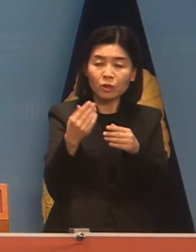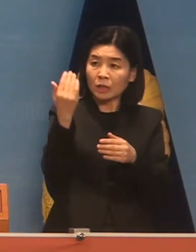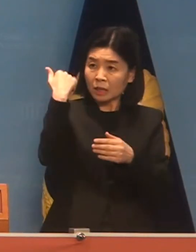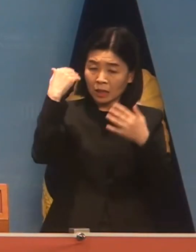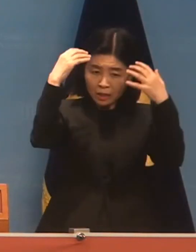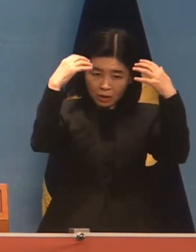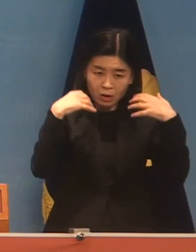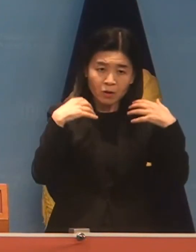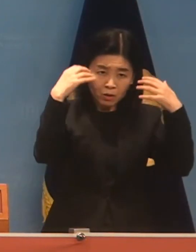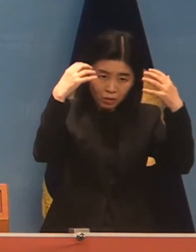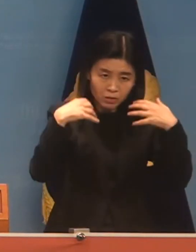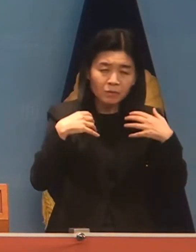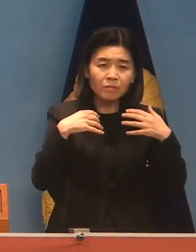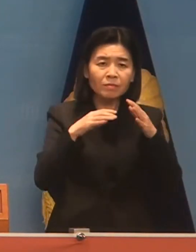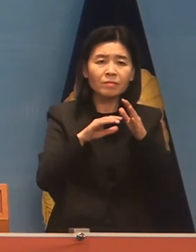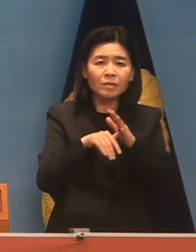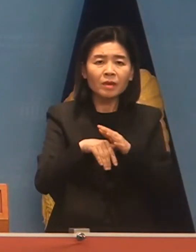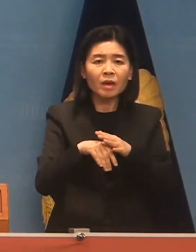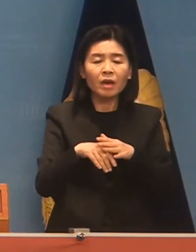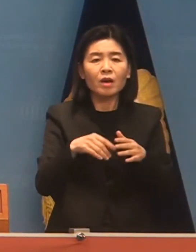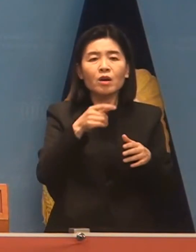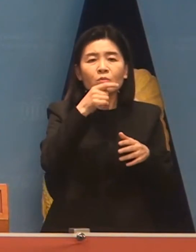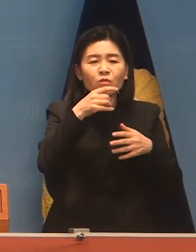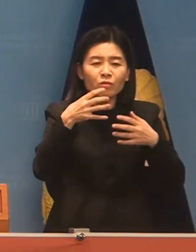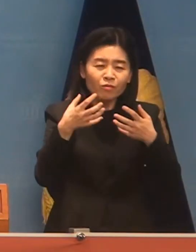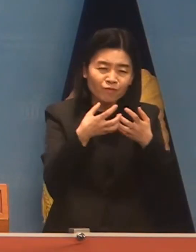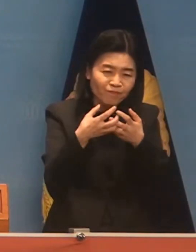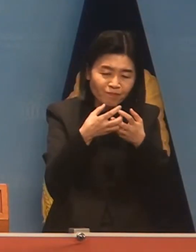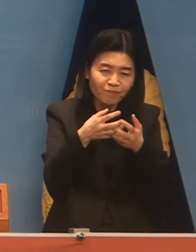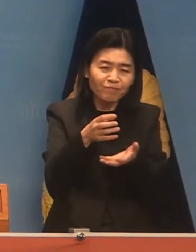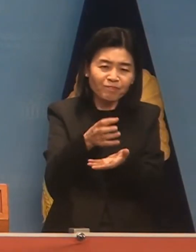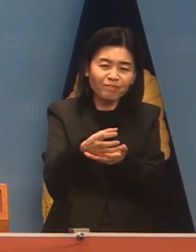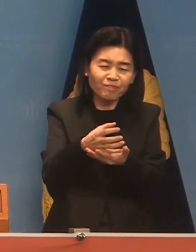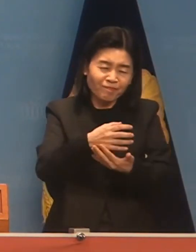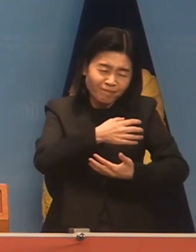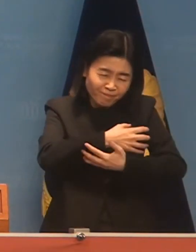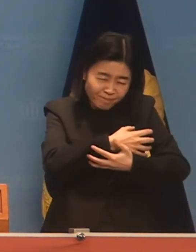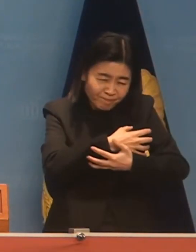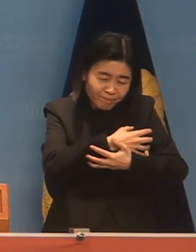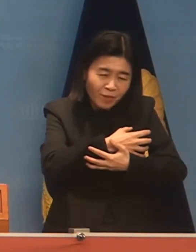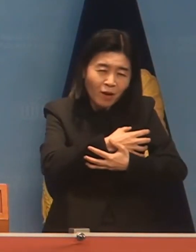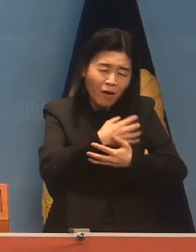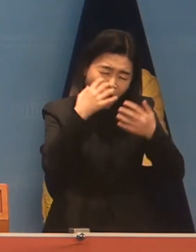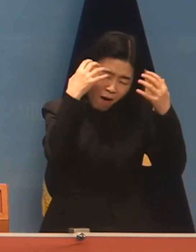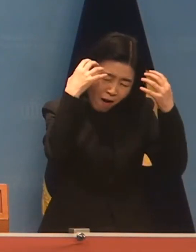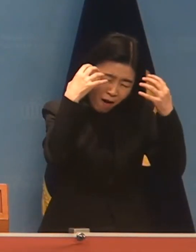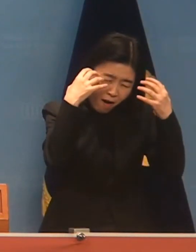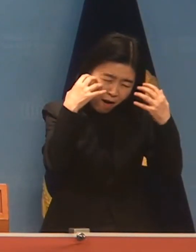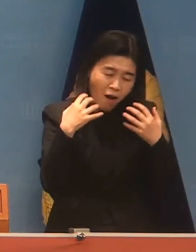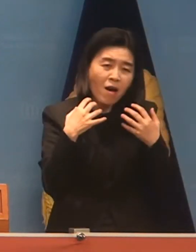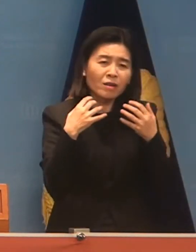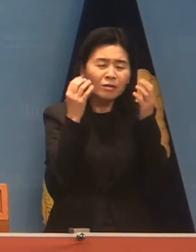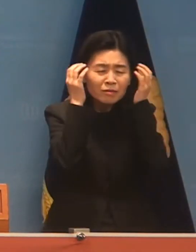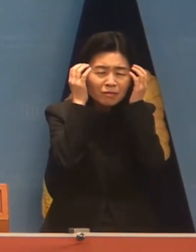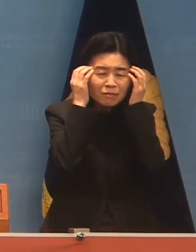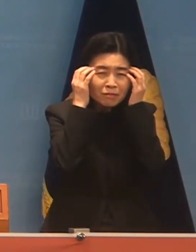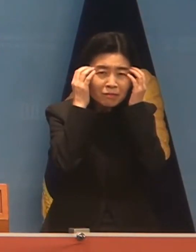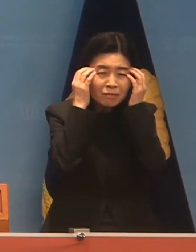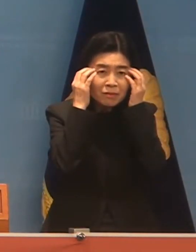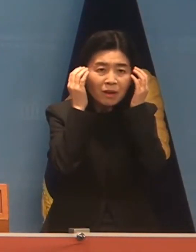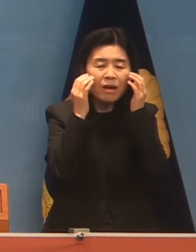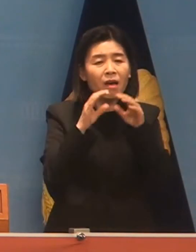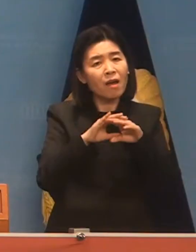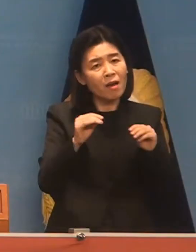여름 얼린 생수병을 부둥켜 안고 무더위와 싸웠던 그 고통을 어떤 말로 표현할